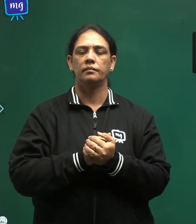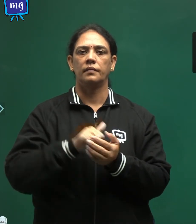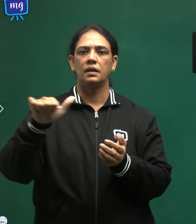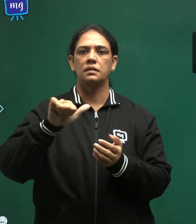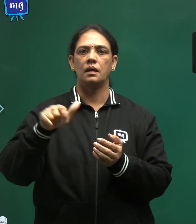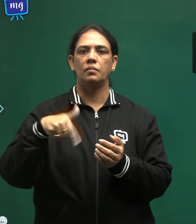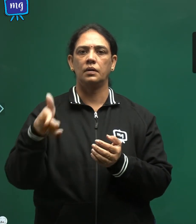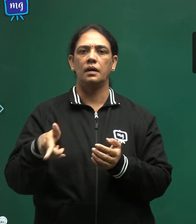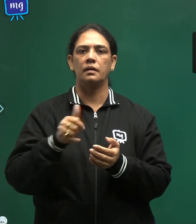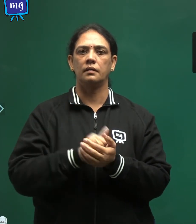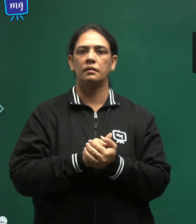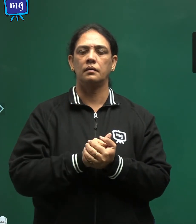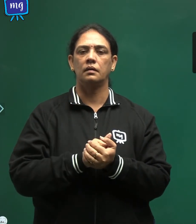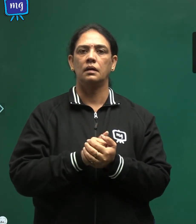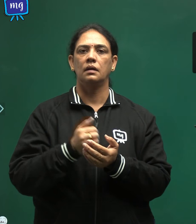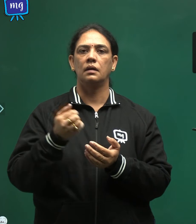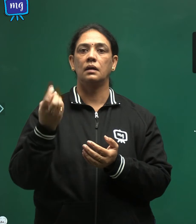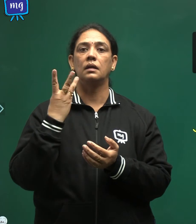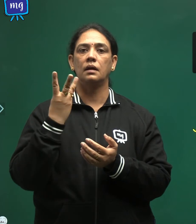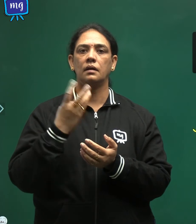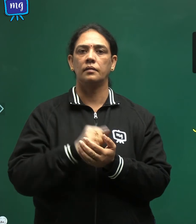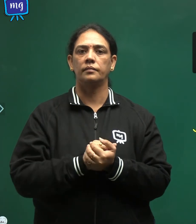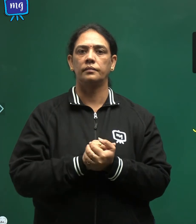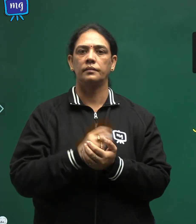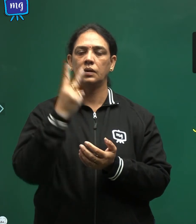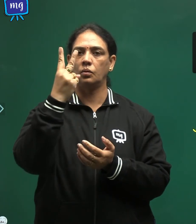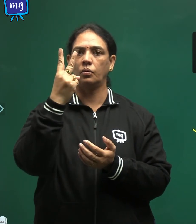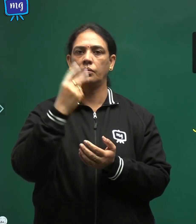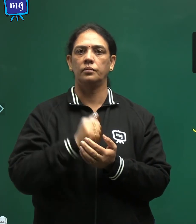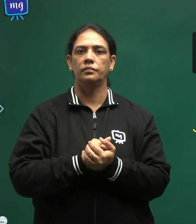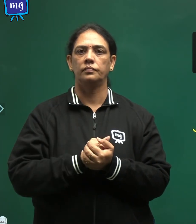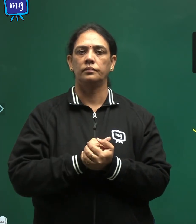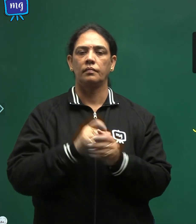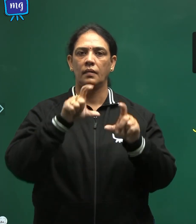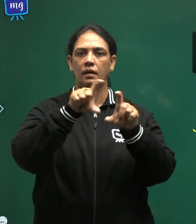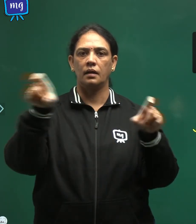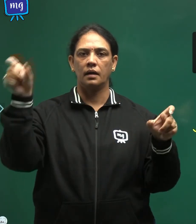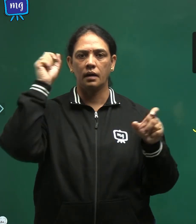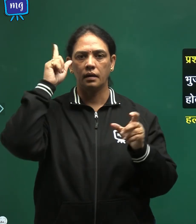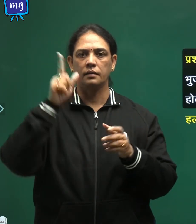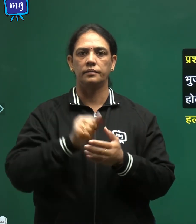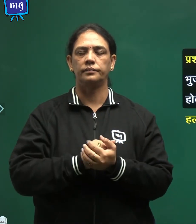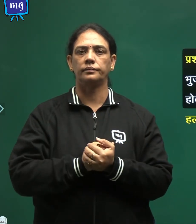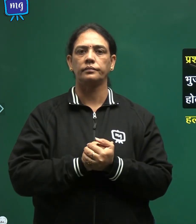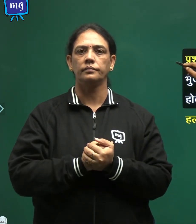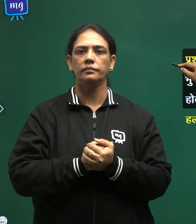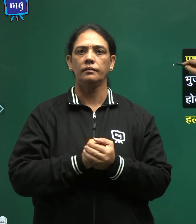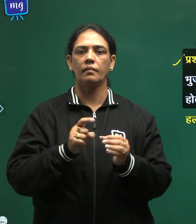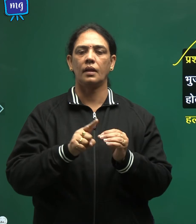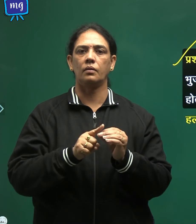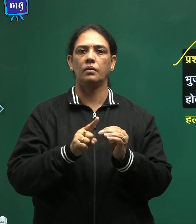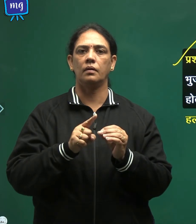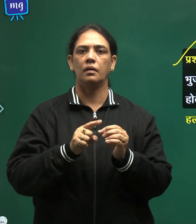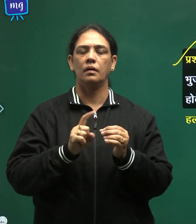समान होती हैं? कितनी? 2। समझ आ गया? प्रश्न नंबर